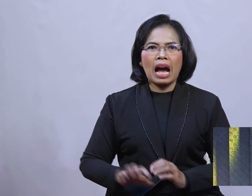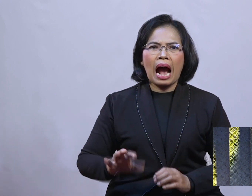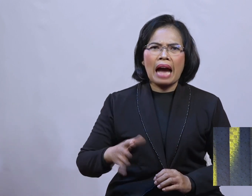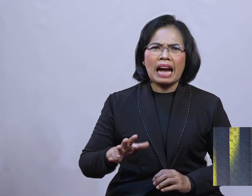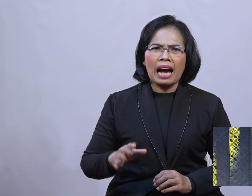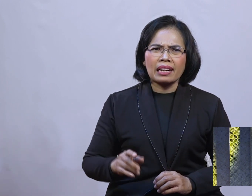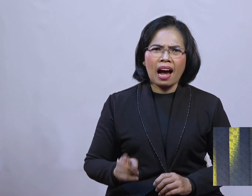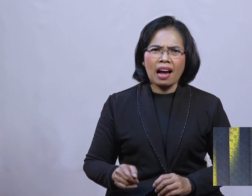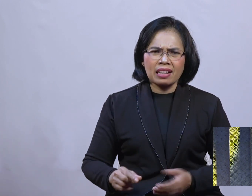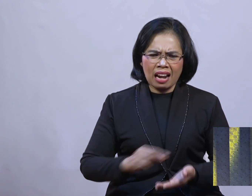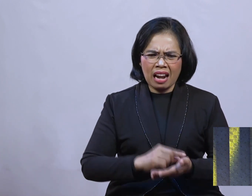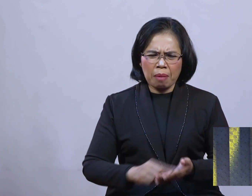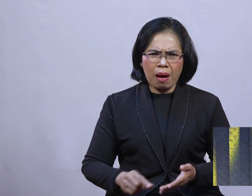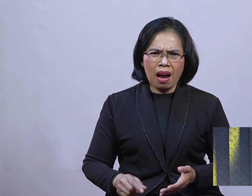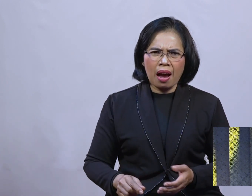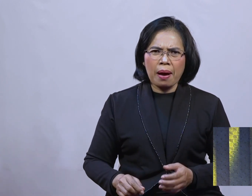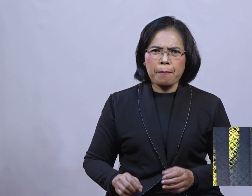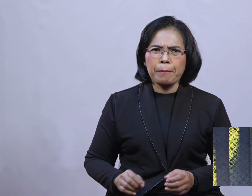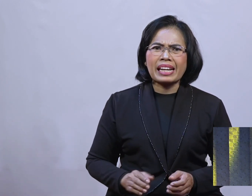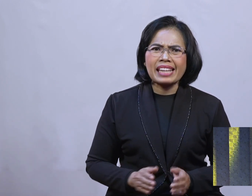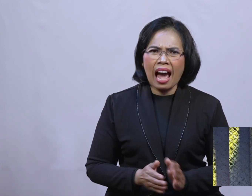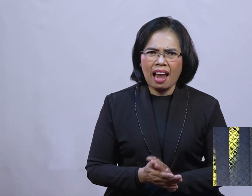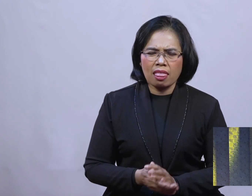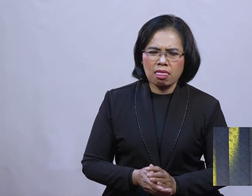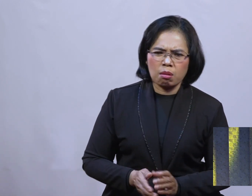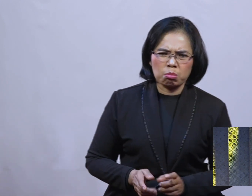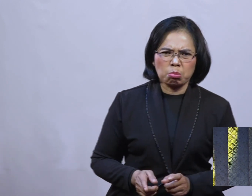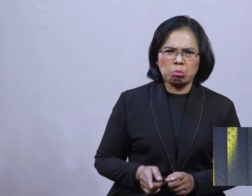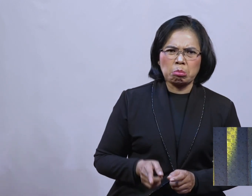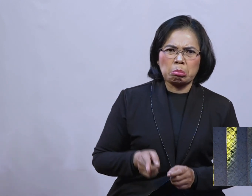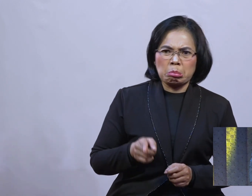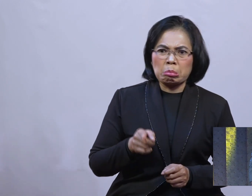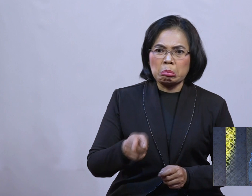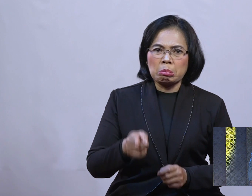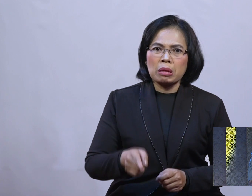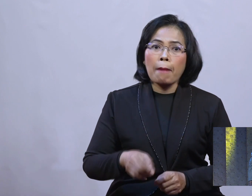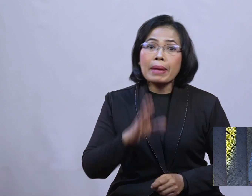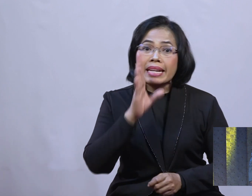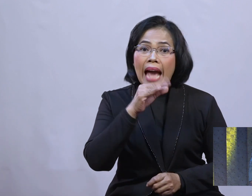Hai kadangkala ada yang bernama penghianatan hai hello